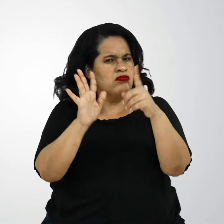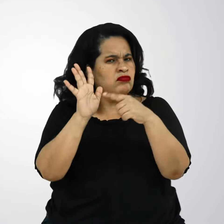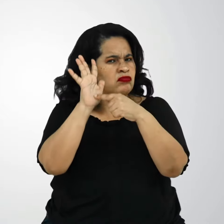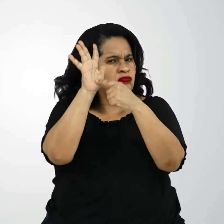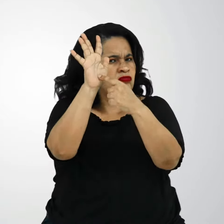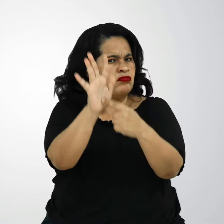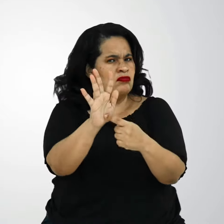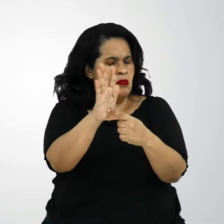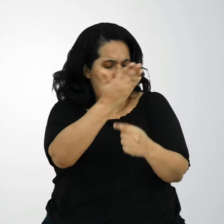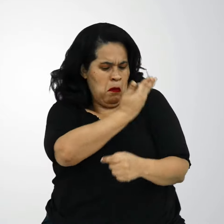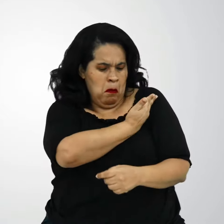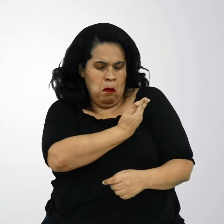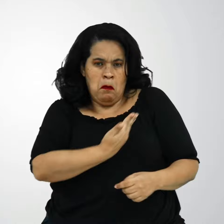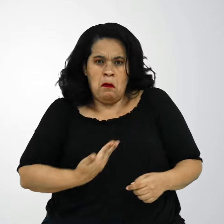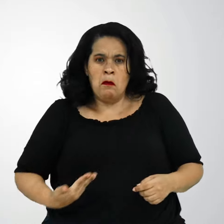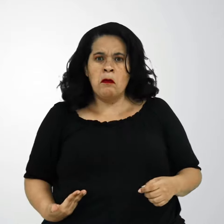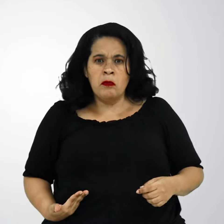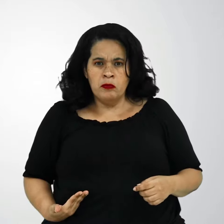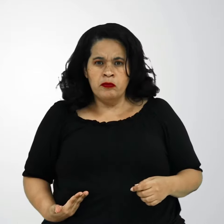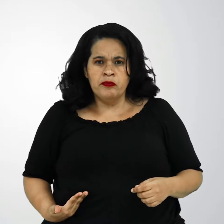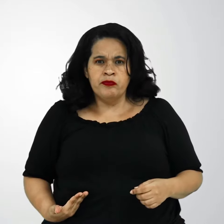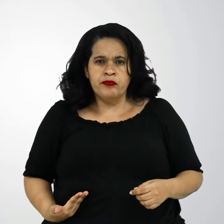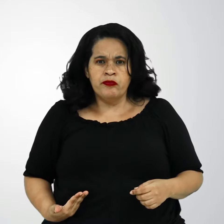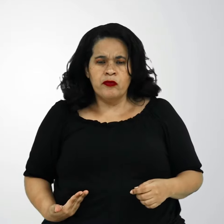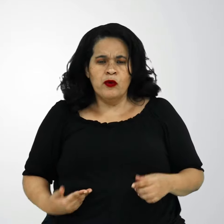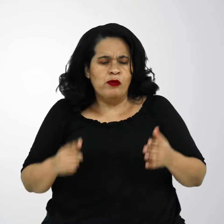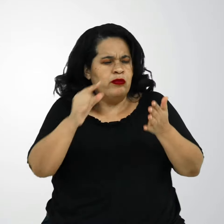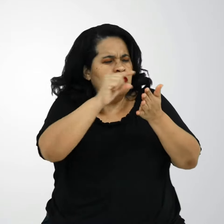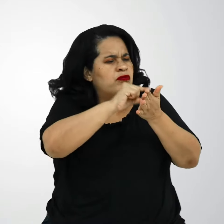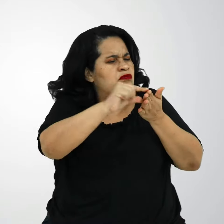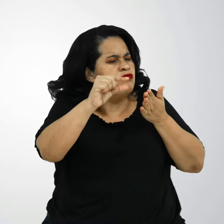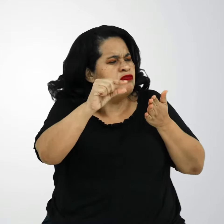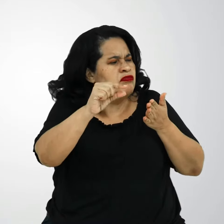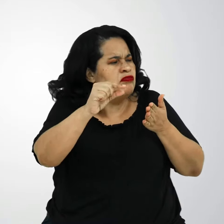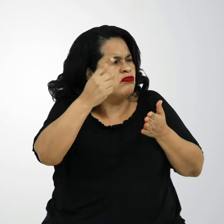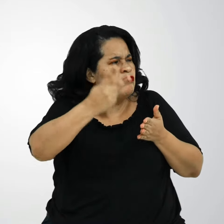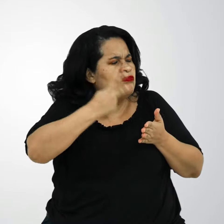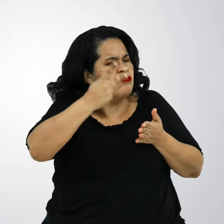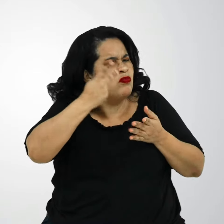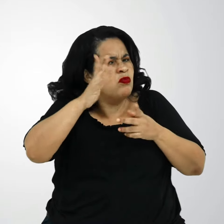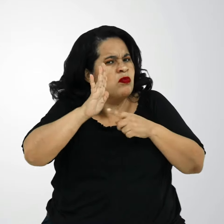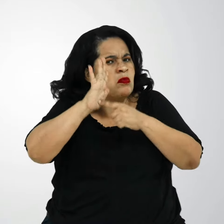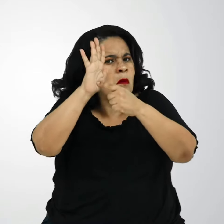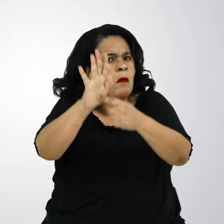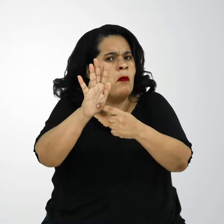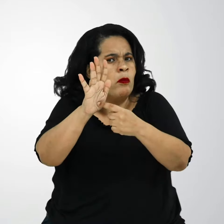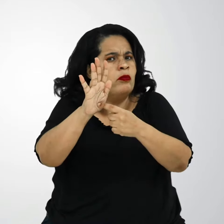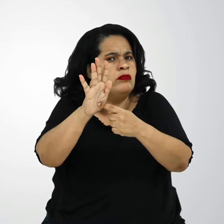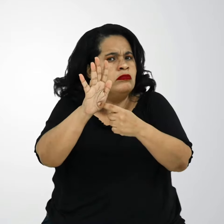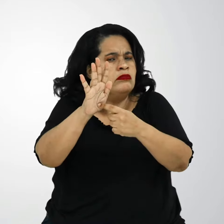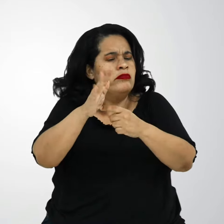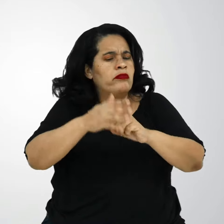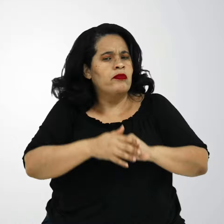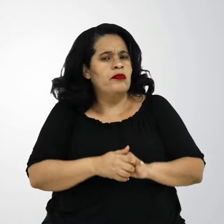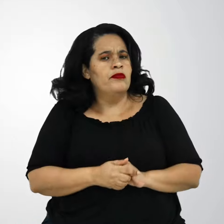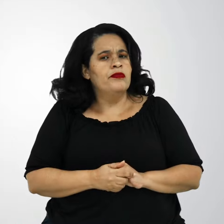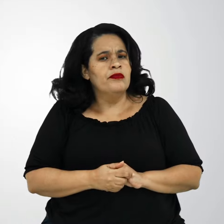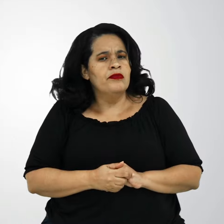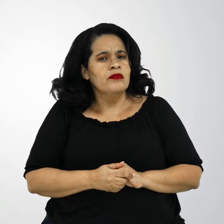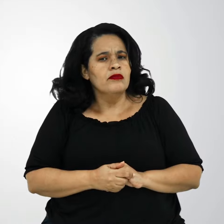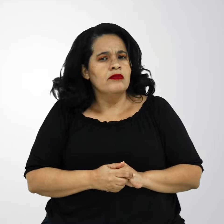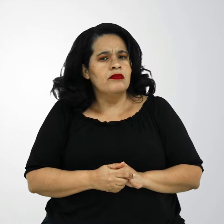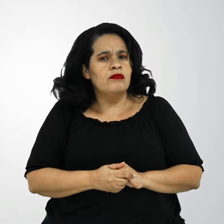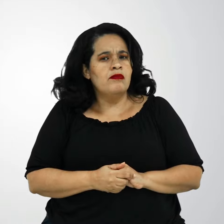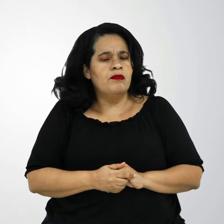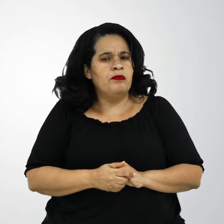o governante, né, qual que é o versículo que fala essa expressão? Né, a cidade